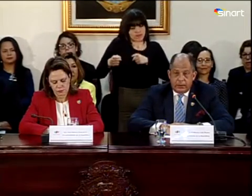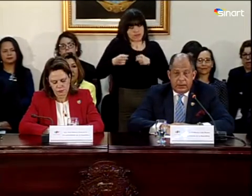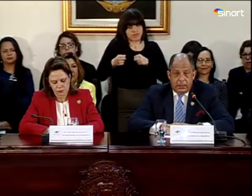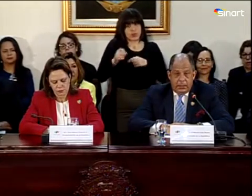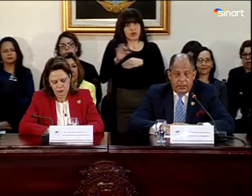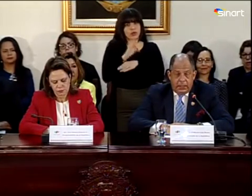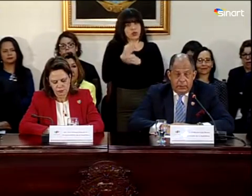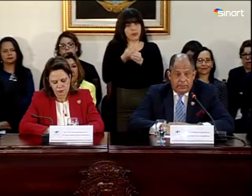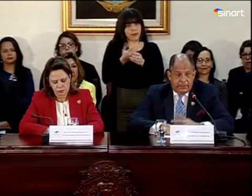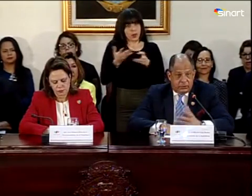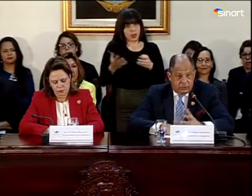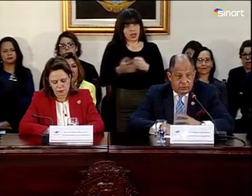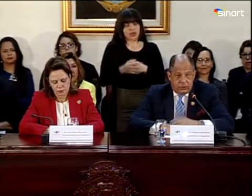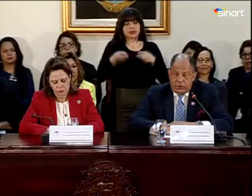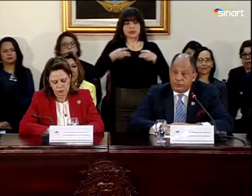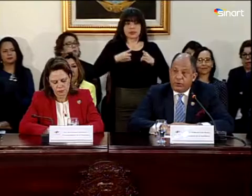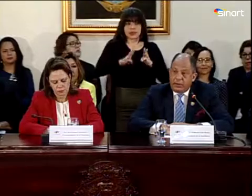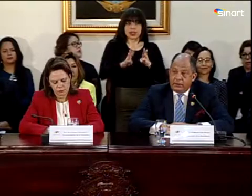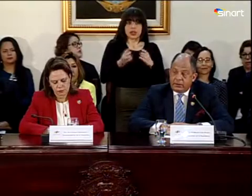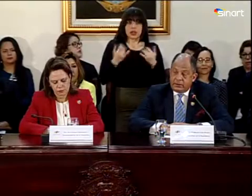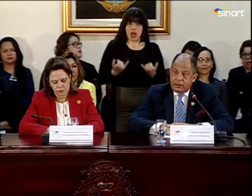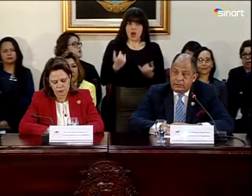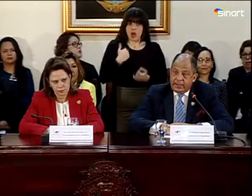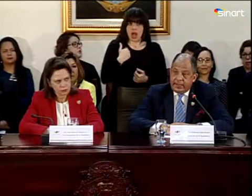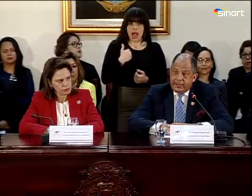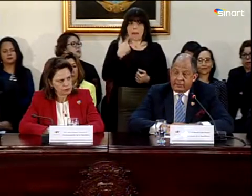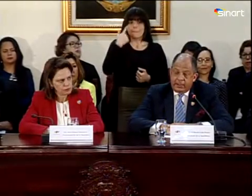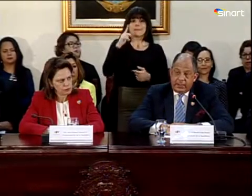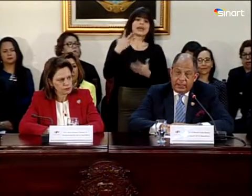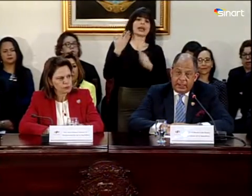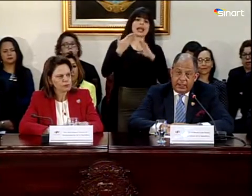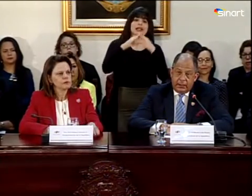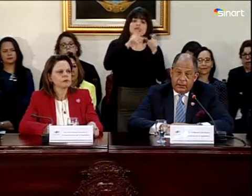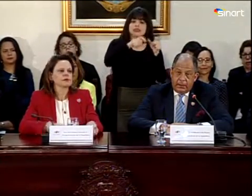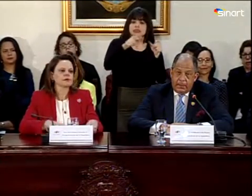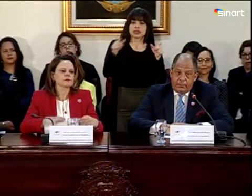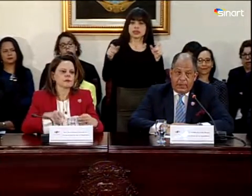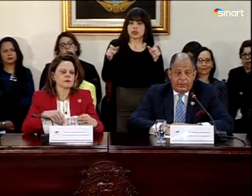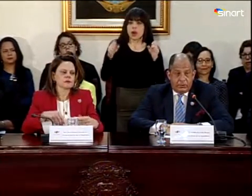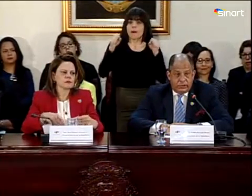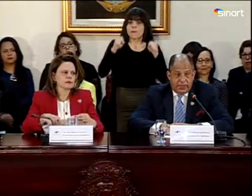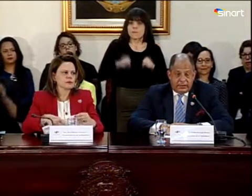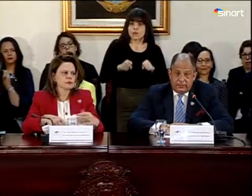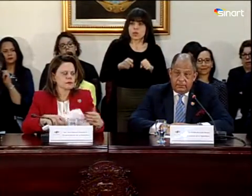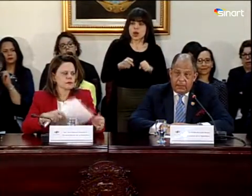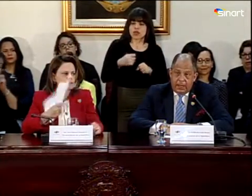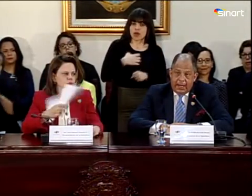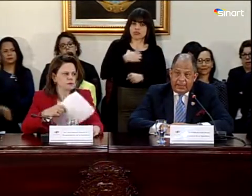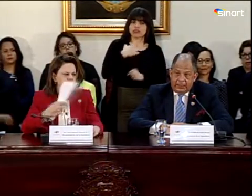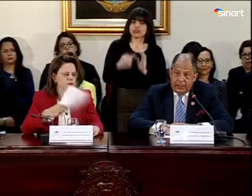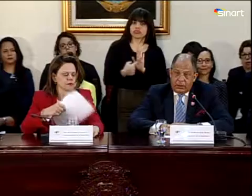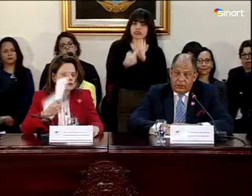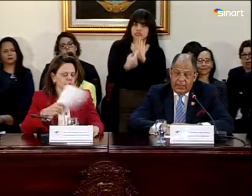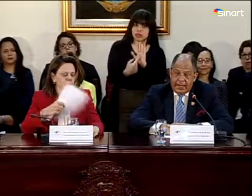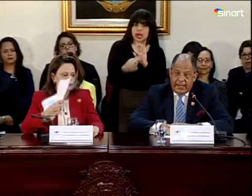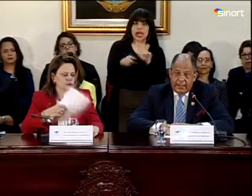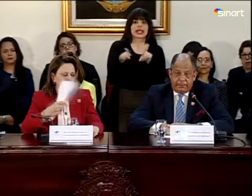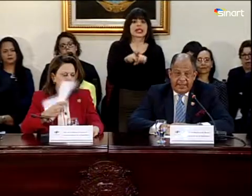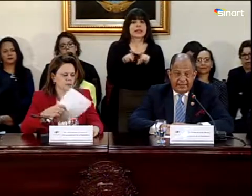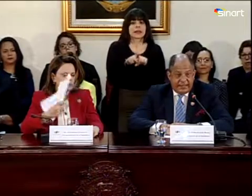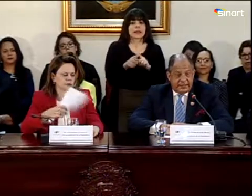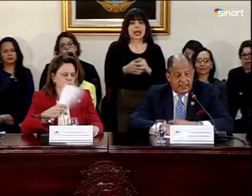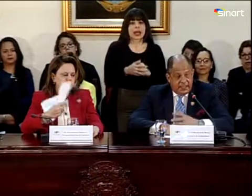pública, y los métodos hoy disponibles para que la ciudadanía pueda pronunciarse, así como